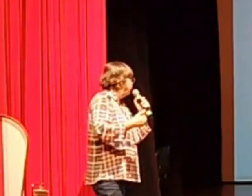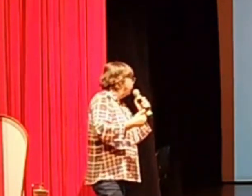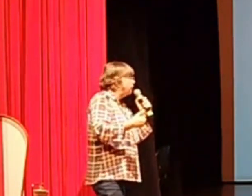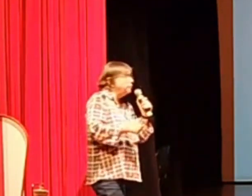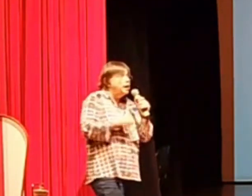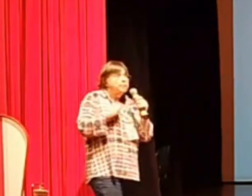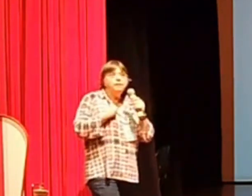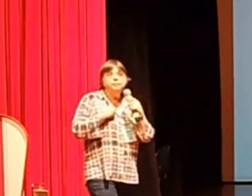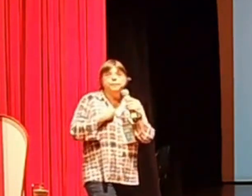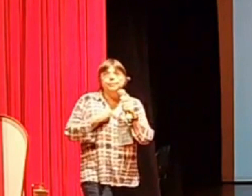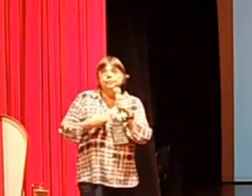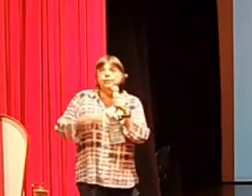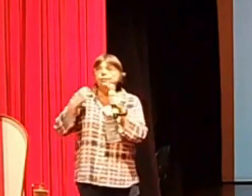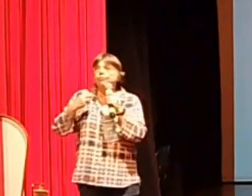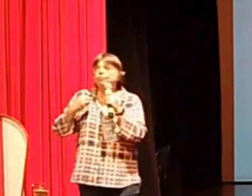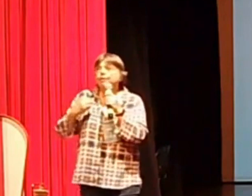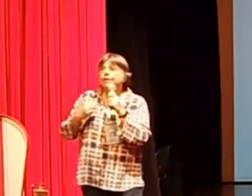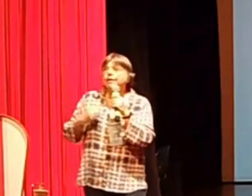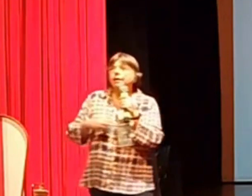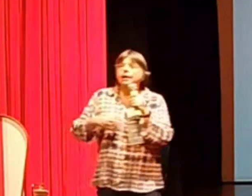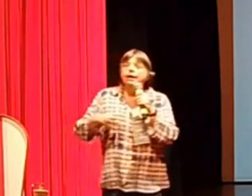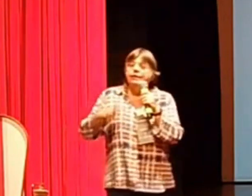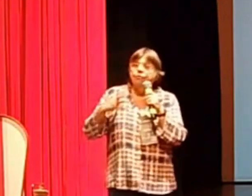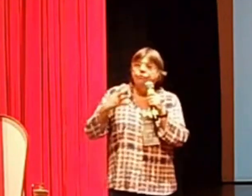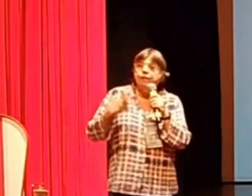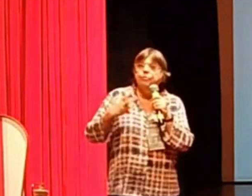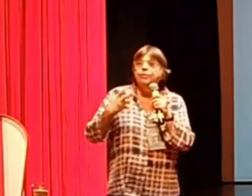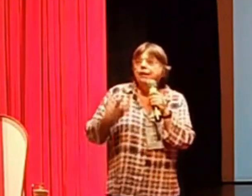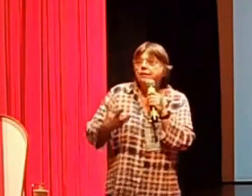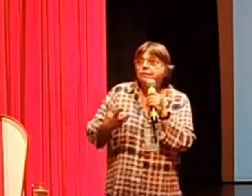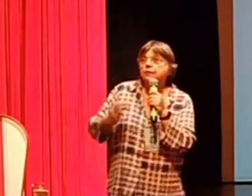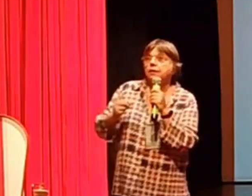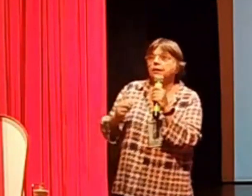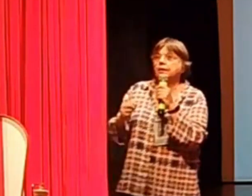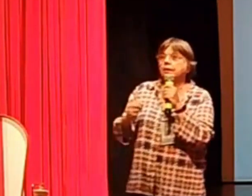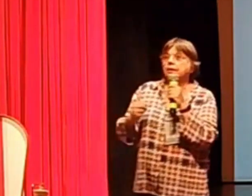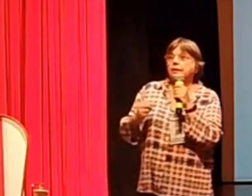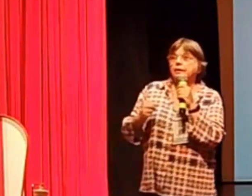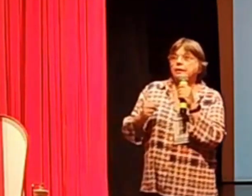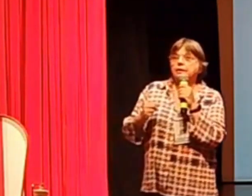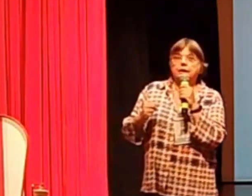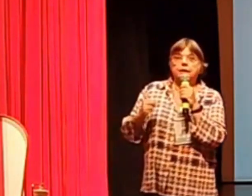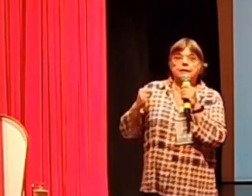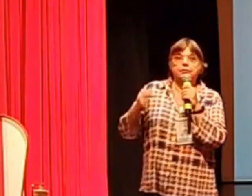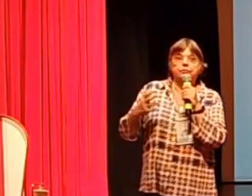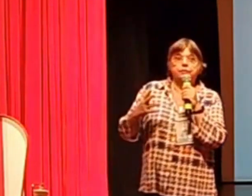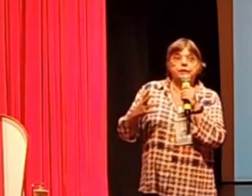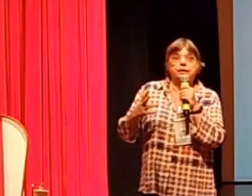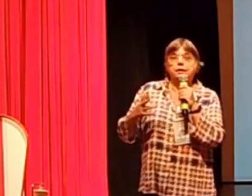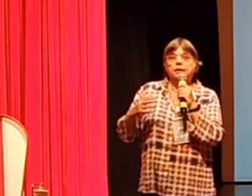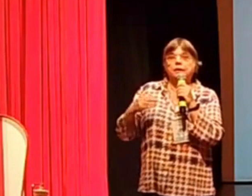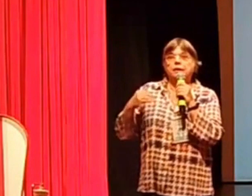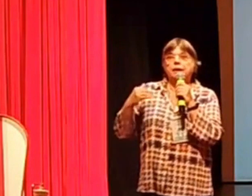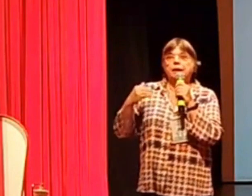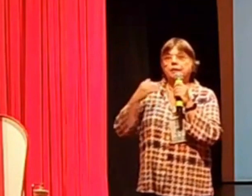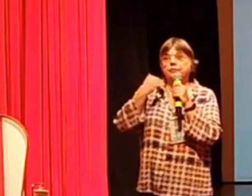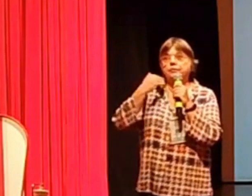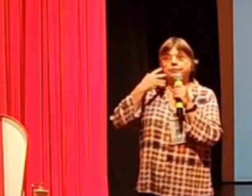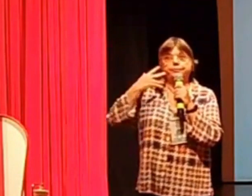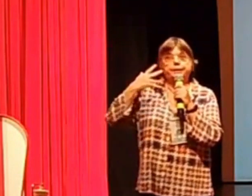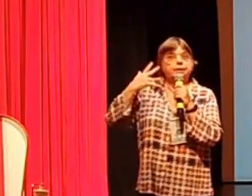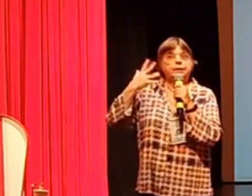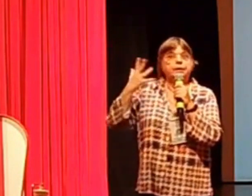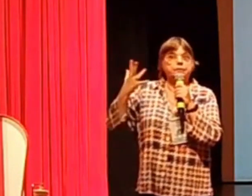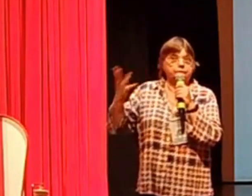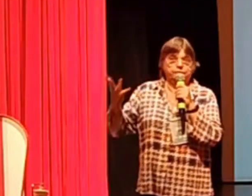tratamentos inadequados, principalmente quando não vê o quê? Não vê mudança, né? Não vê, a